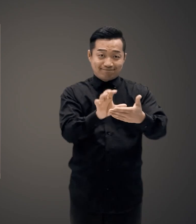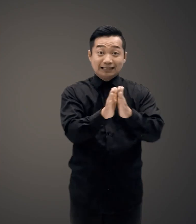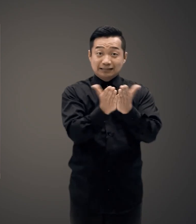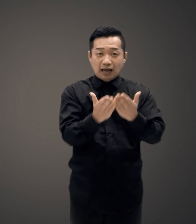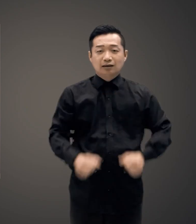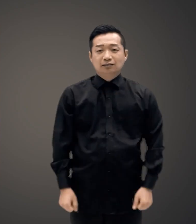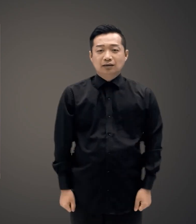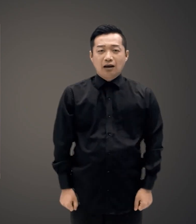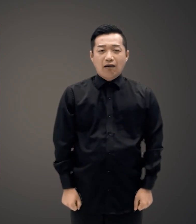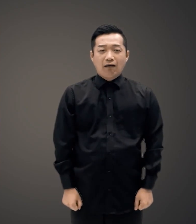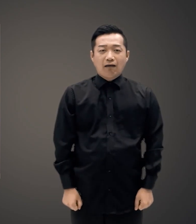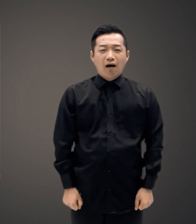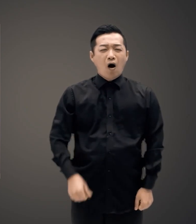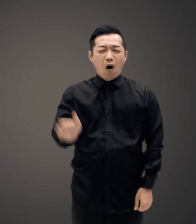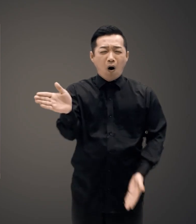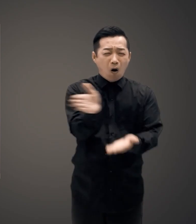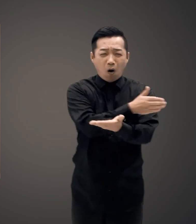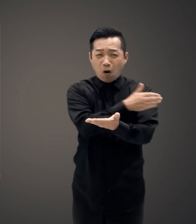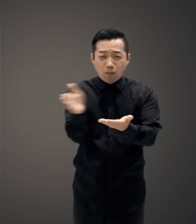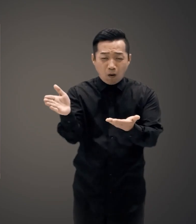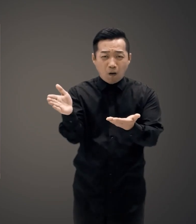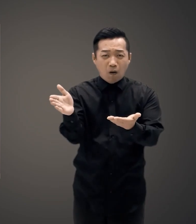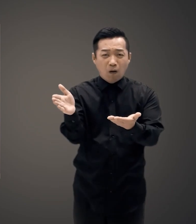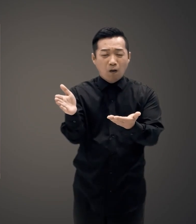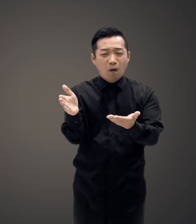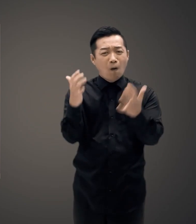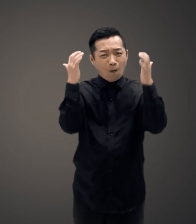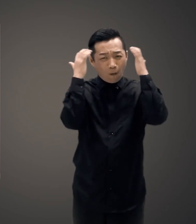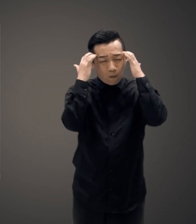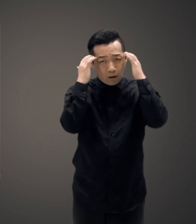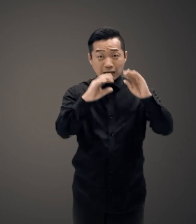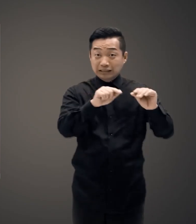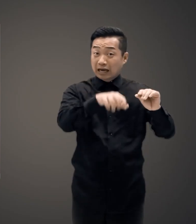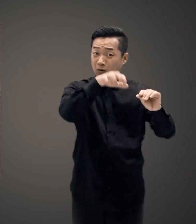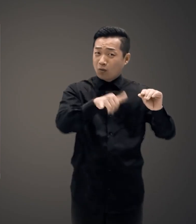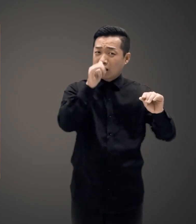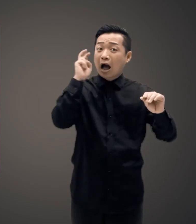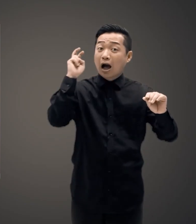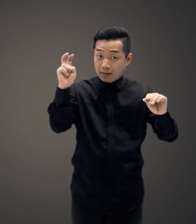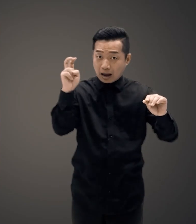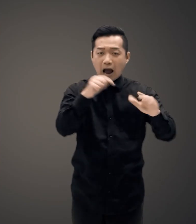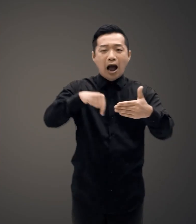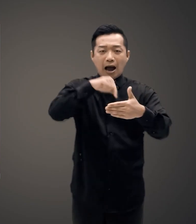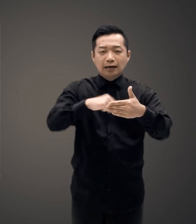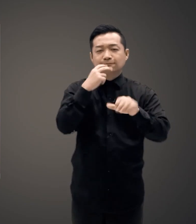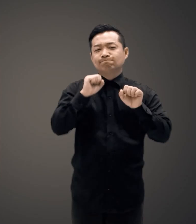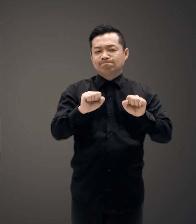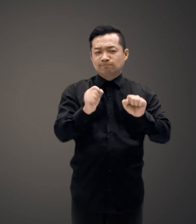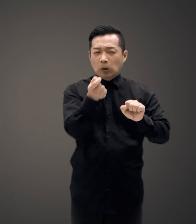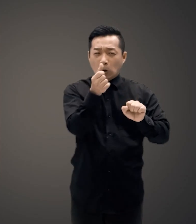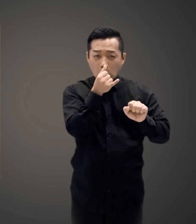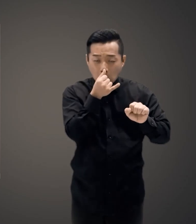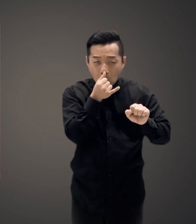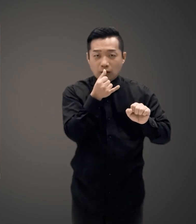책입니다. 삭막하고 척박해 보이는 땅이지만 그 안에 생명이 꿈틀대고 있고